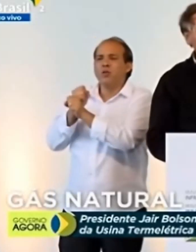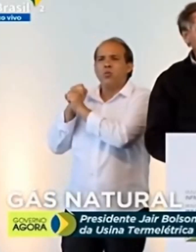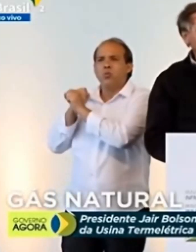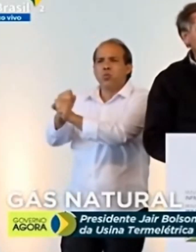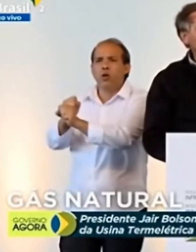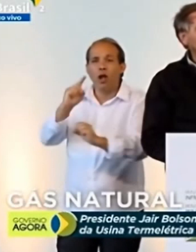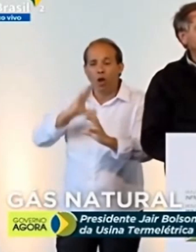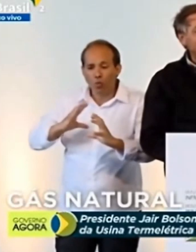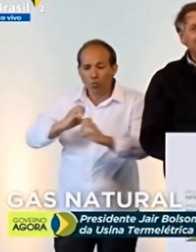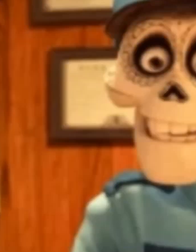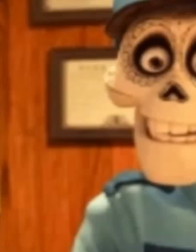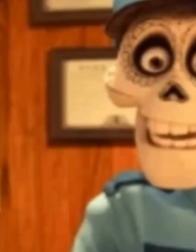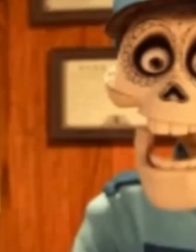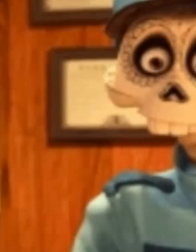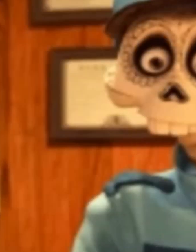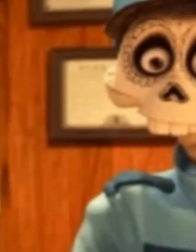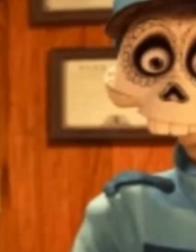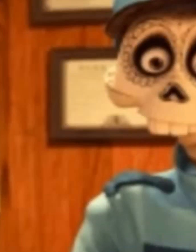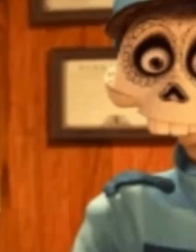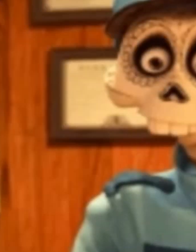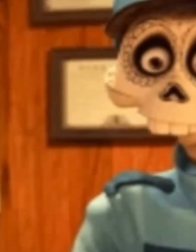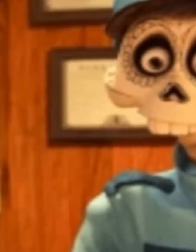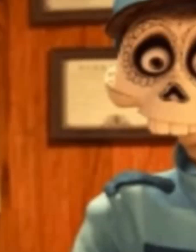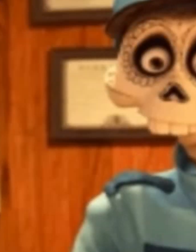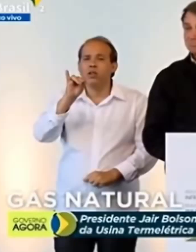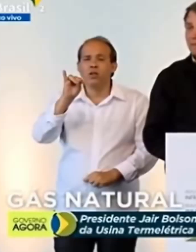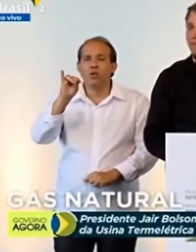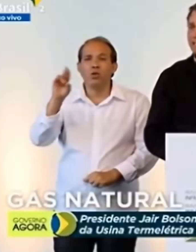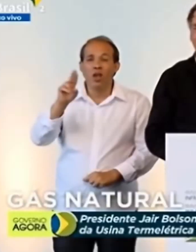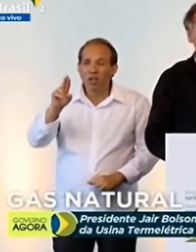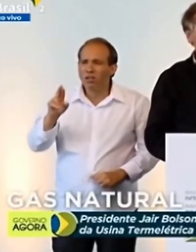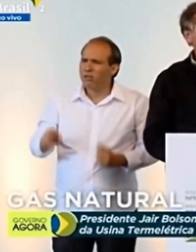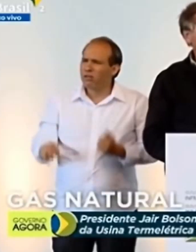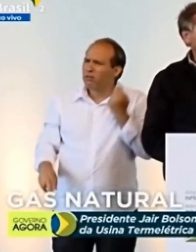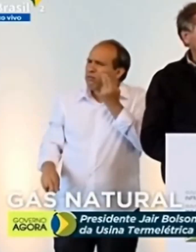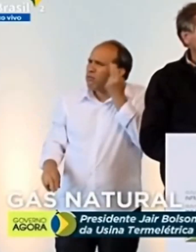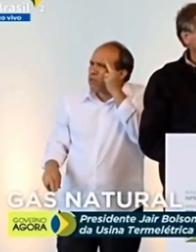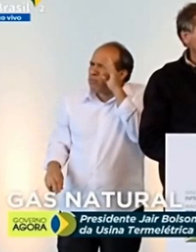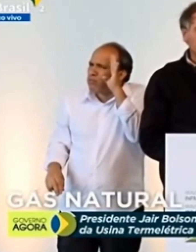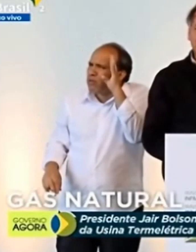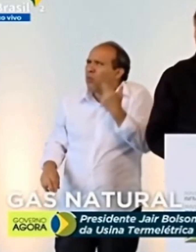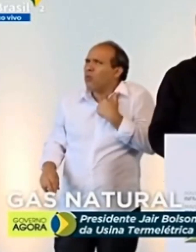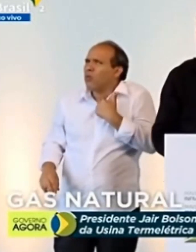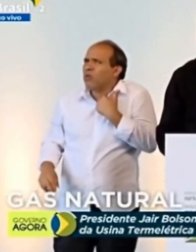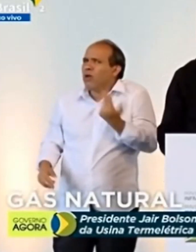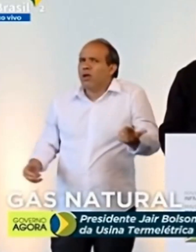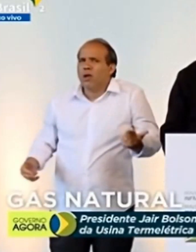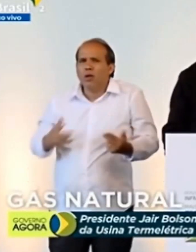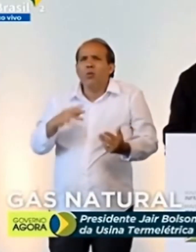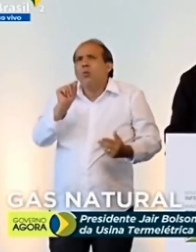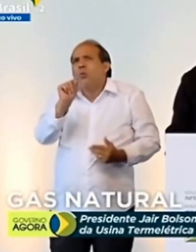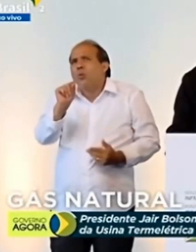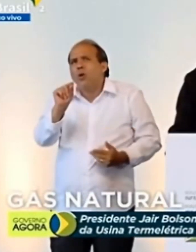foi na ordem de R$1 trilhão. Dá para imaginar o que são